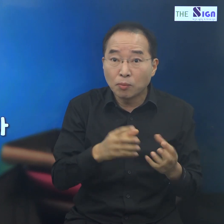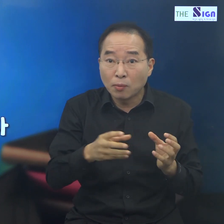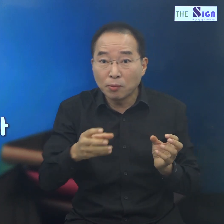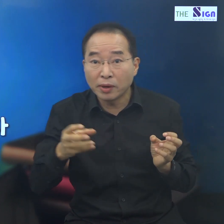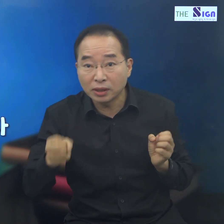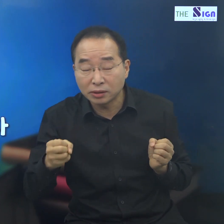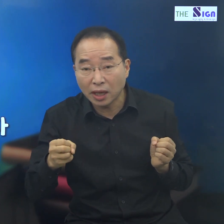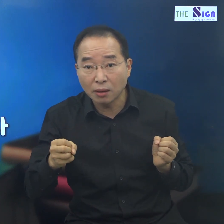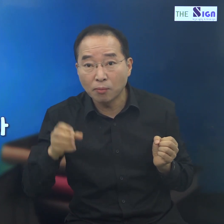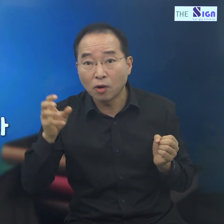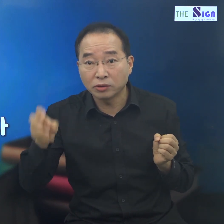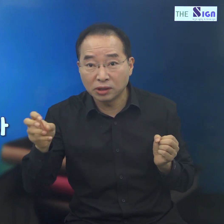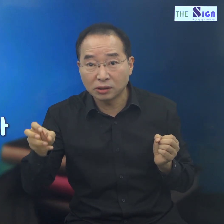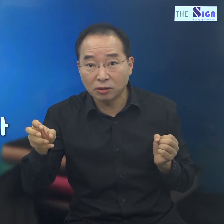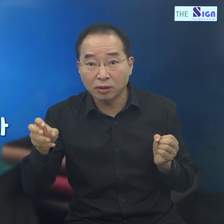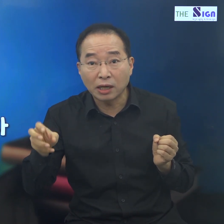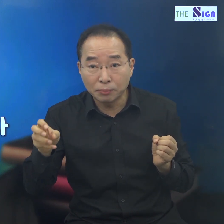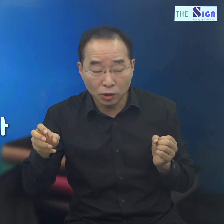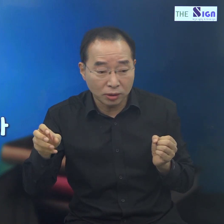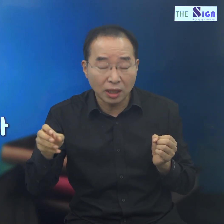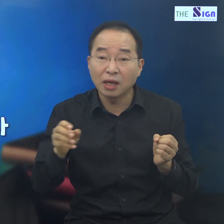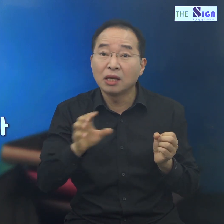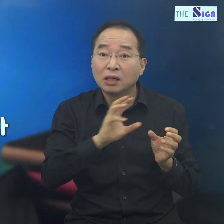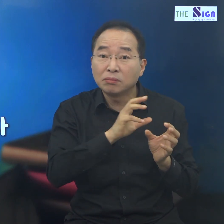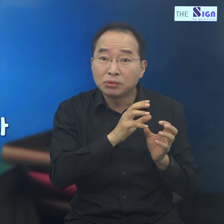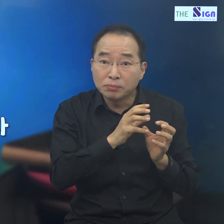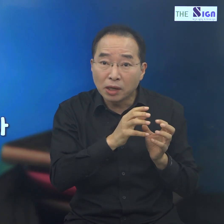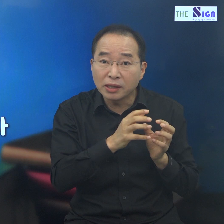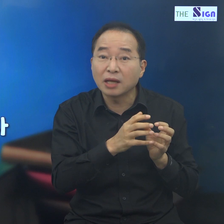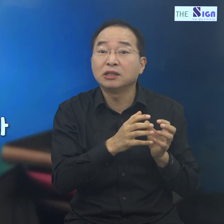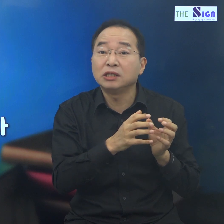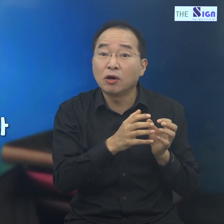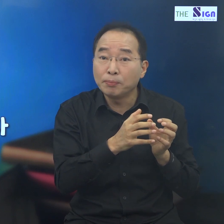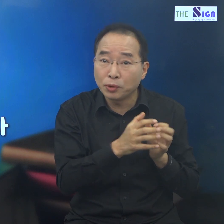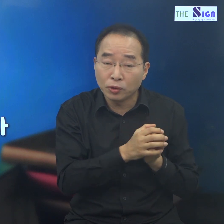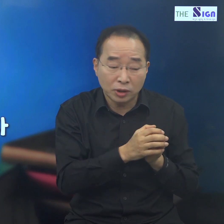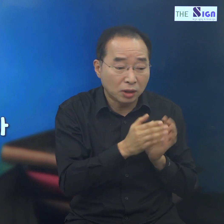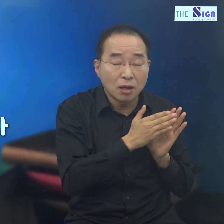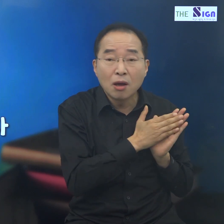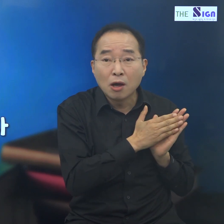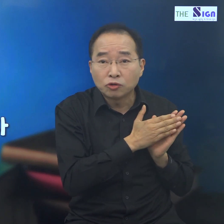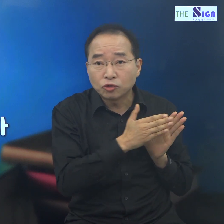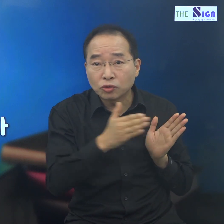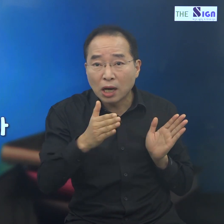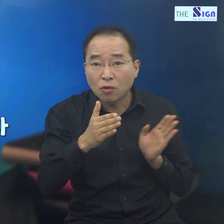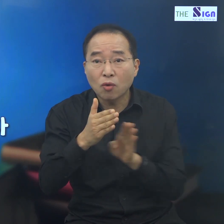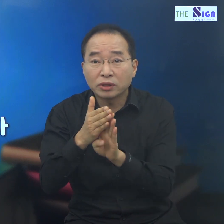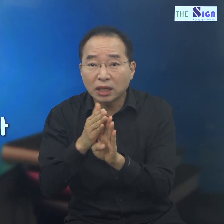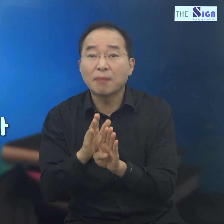뭐뭐뭐 했는데 어떻게 됐어 라는 표현인데, 그 분명히라는 이런 표현을 쭉 하고 그 다음에